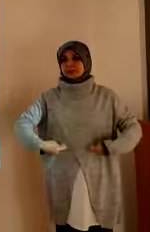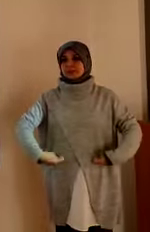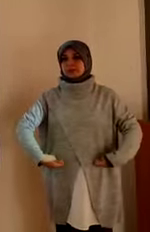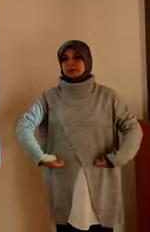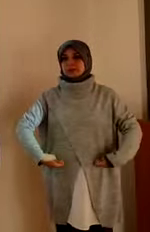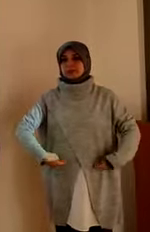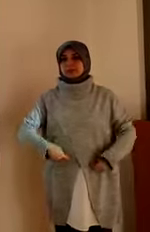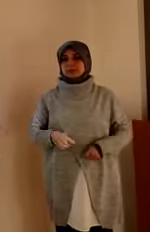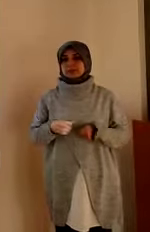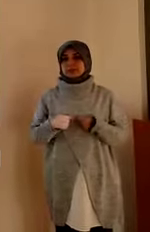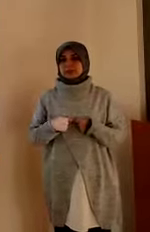giyinmek,